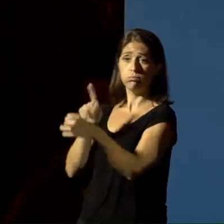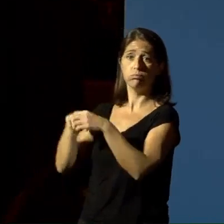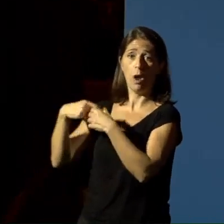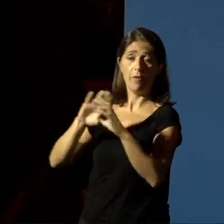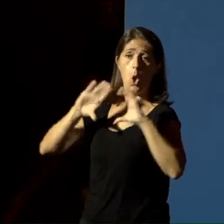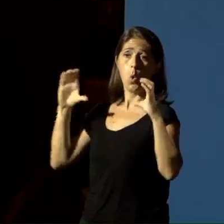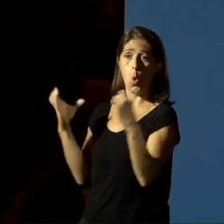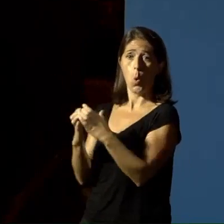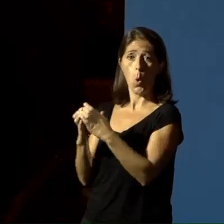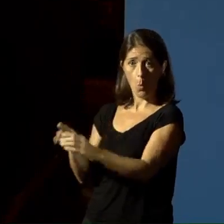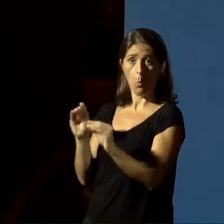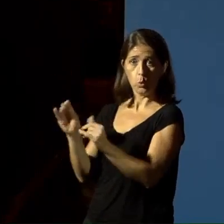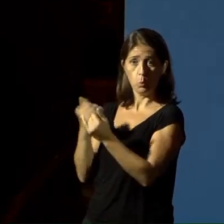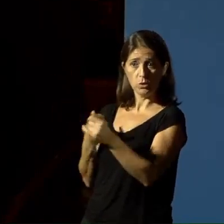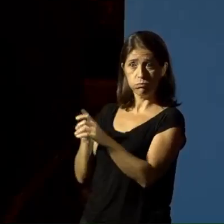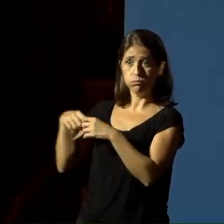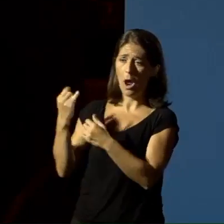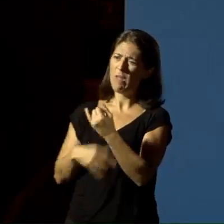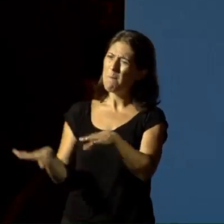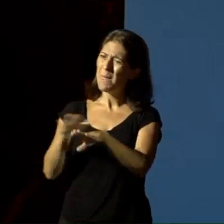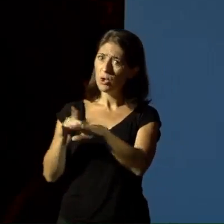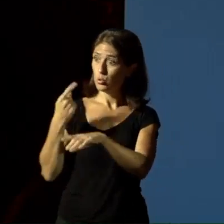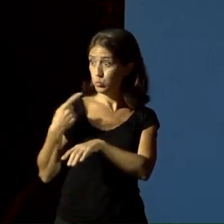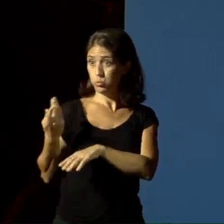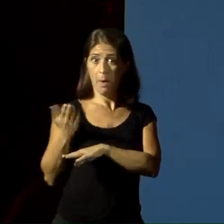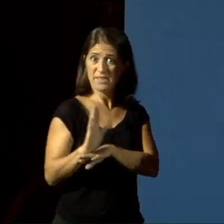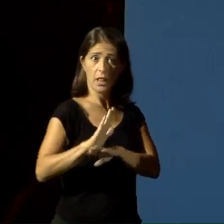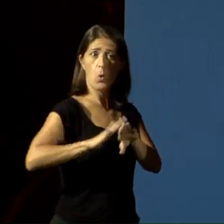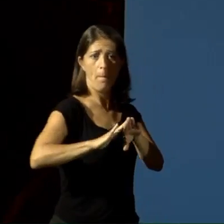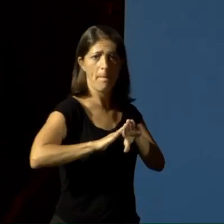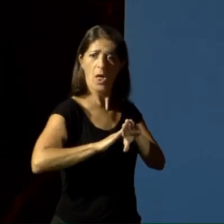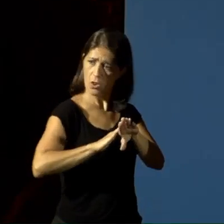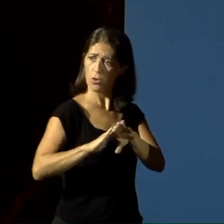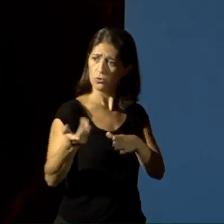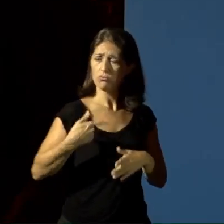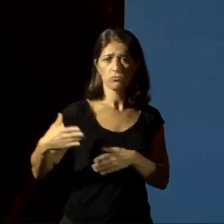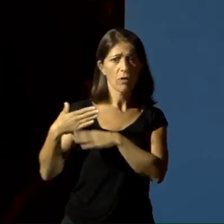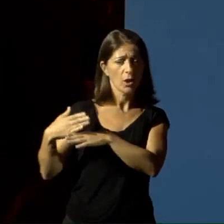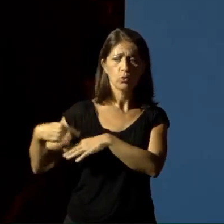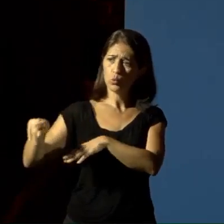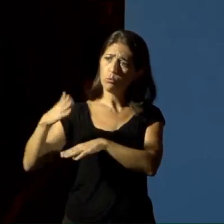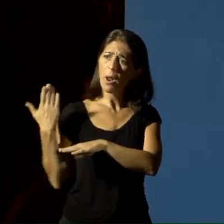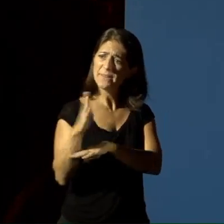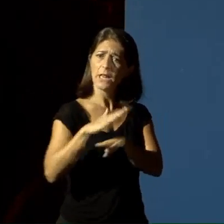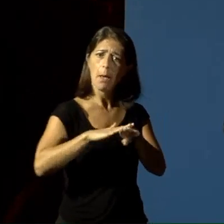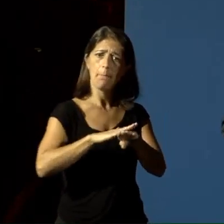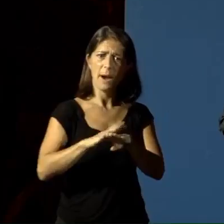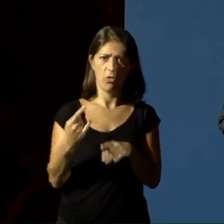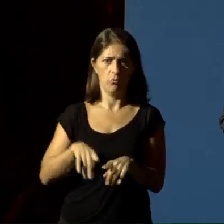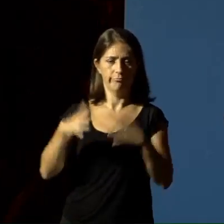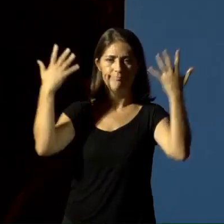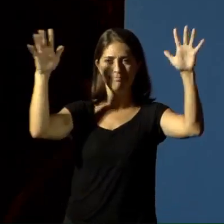como cúpula dirixente do Partido Popular pide perdón por todos eles. Pide perdón por todos eles. En vez de